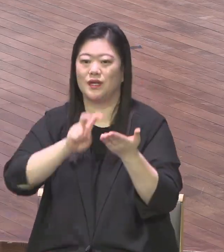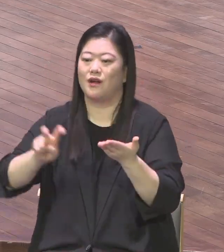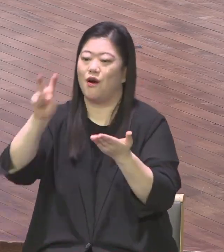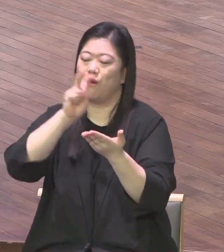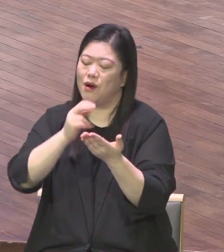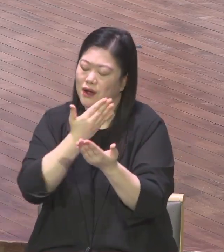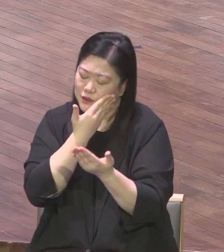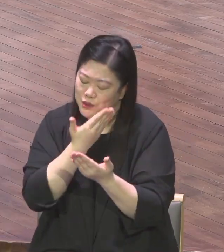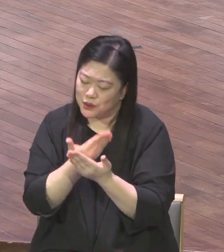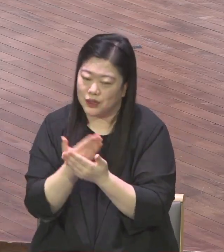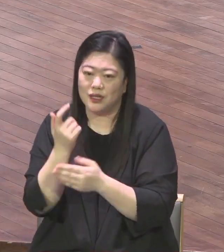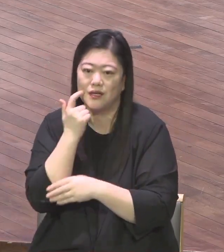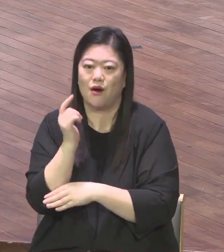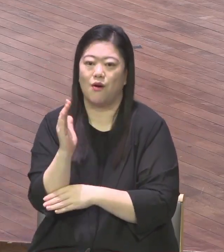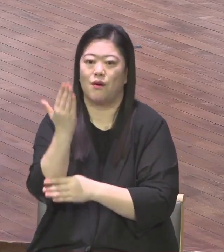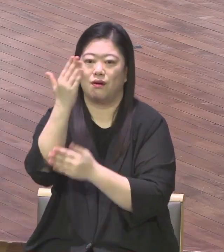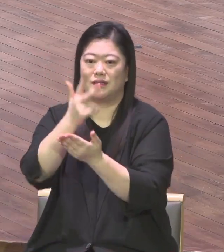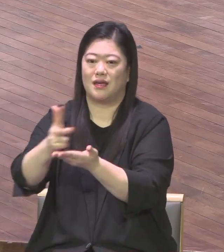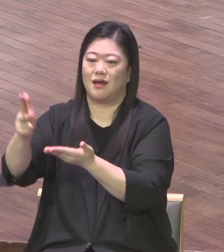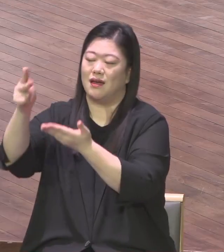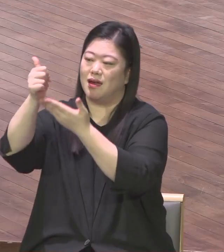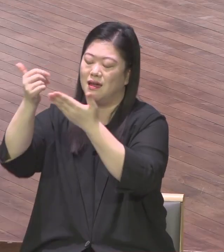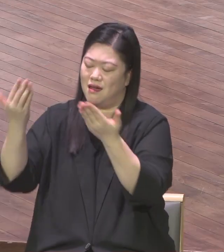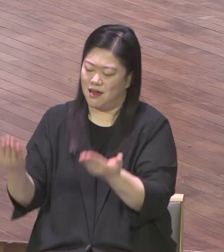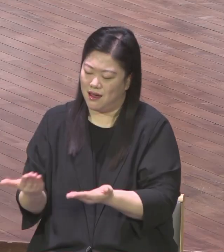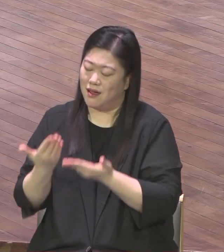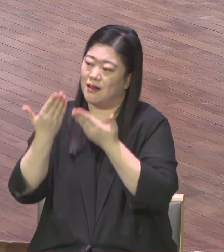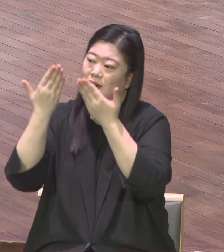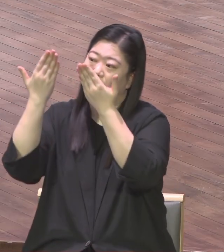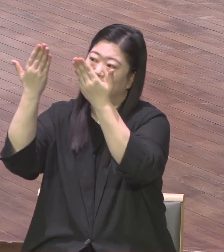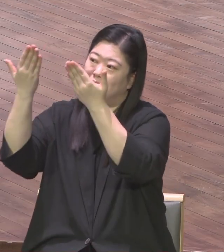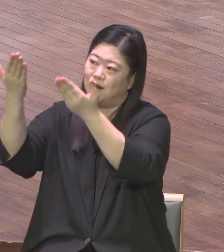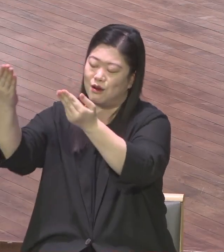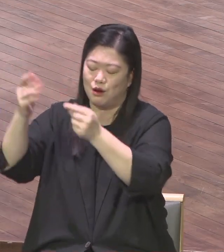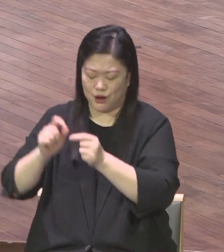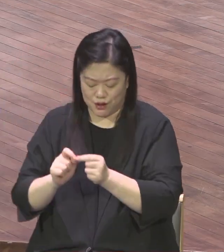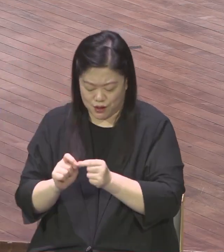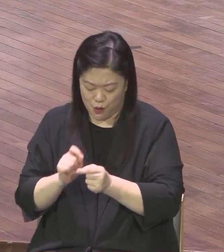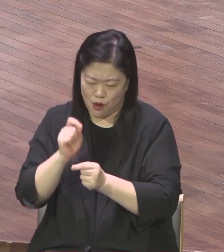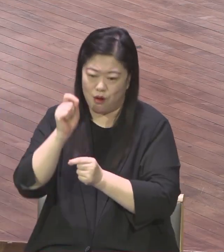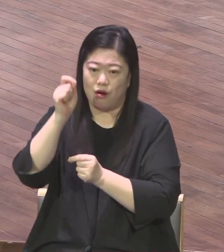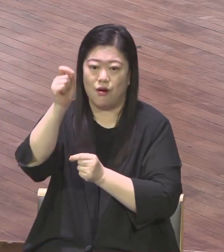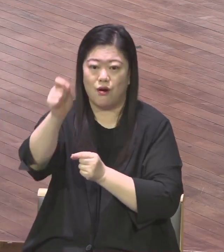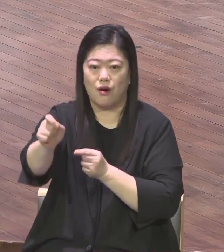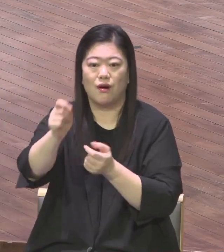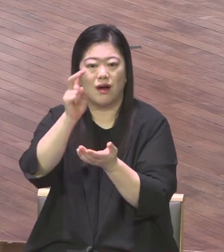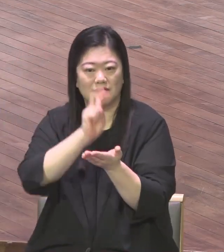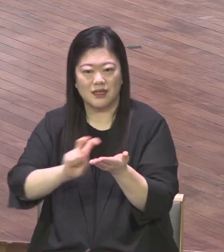영광 주께 돌리세. 영광